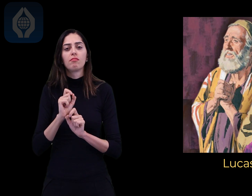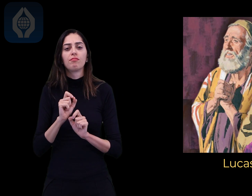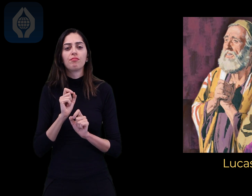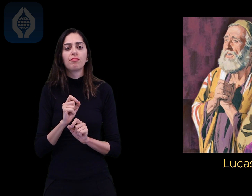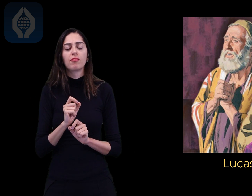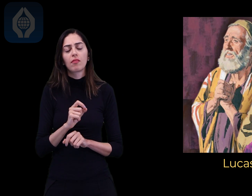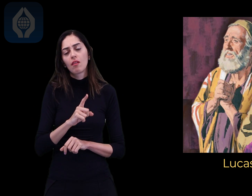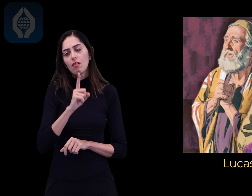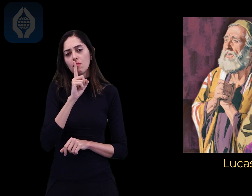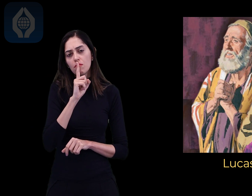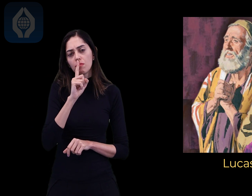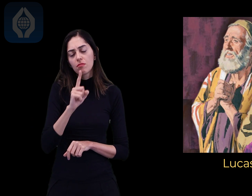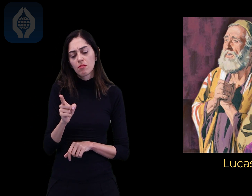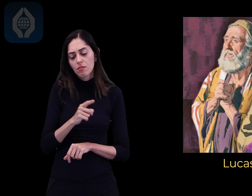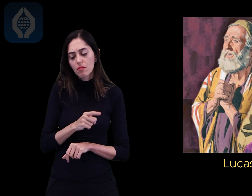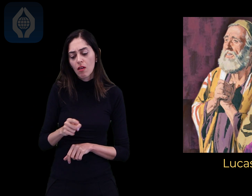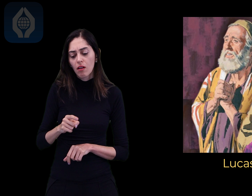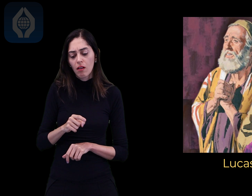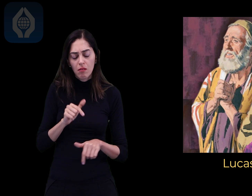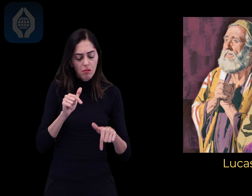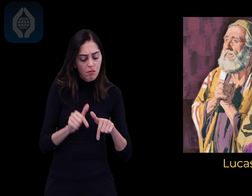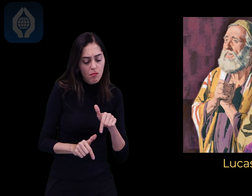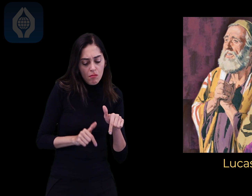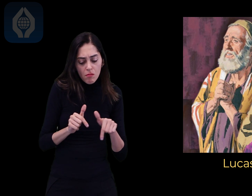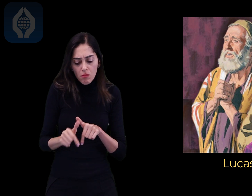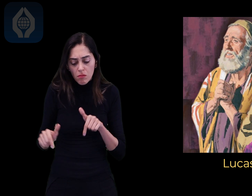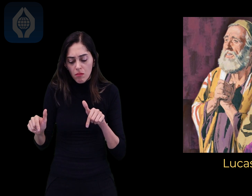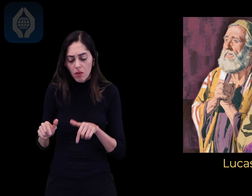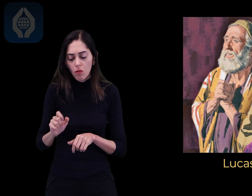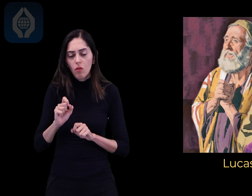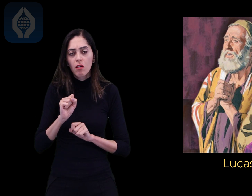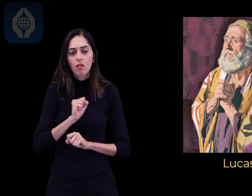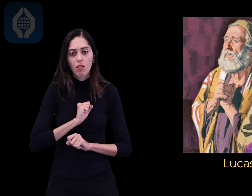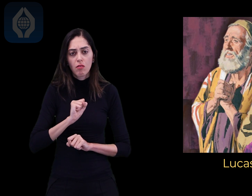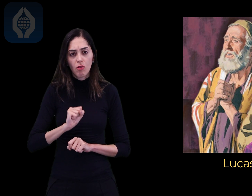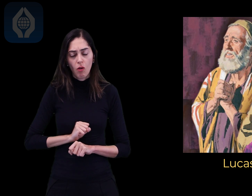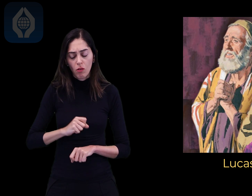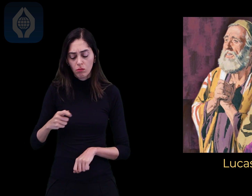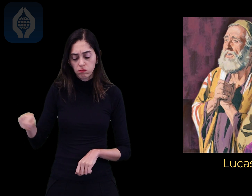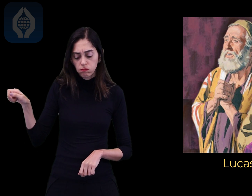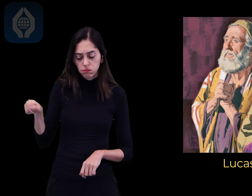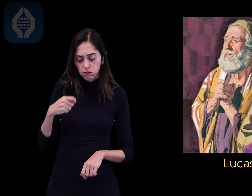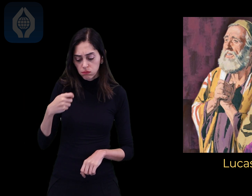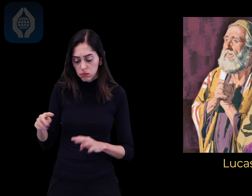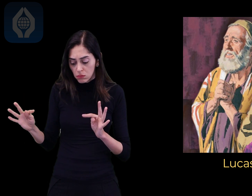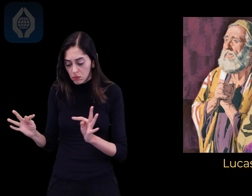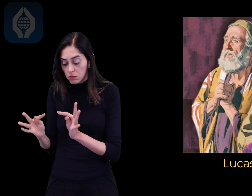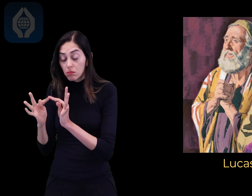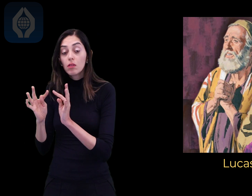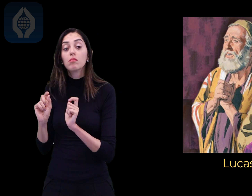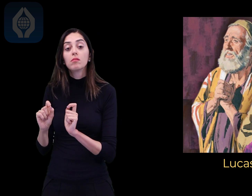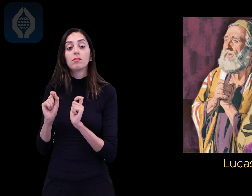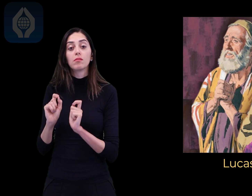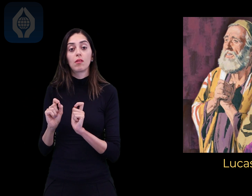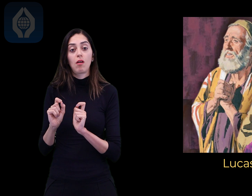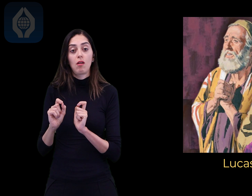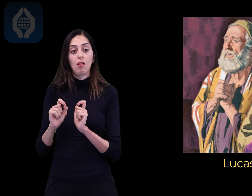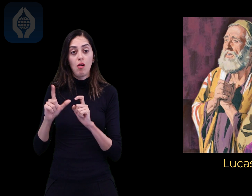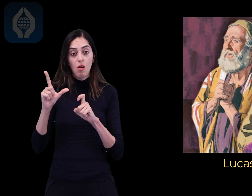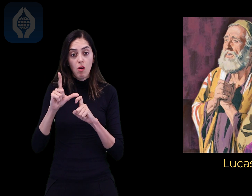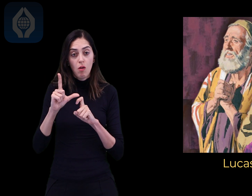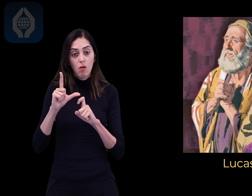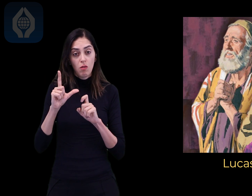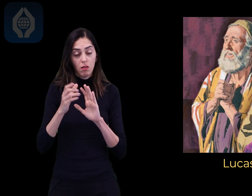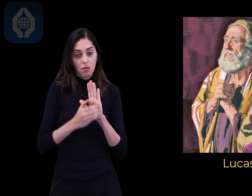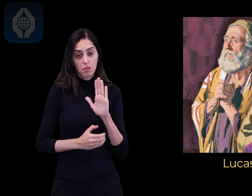templo. Em Lucas capítulo 1:14 diz, o anjo de Deus prometeu a Zacarias um filho e